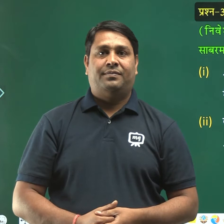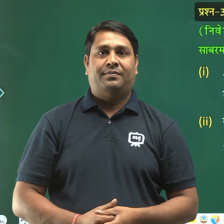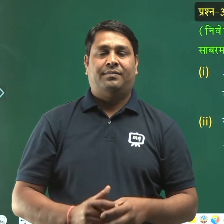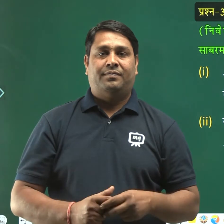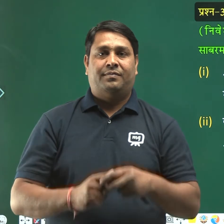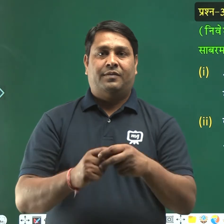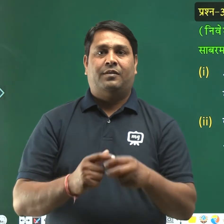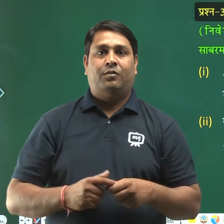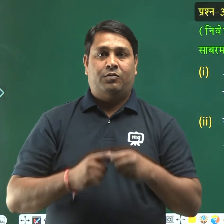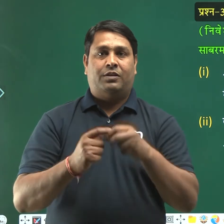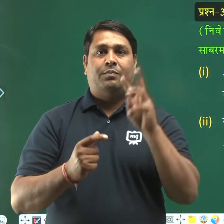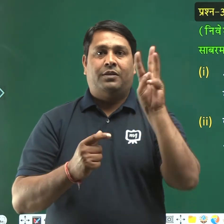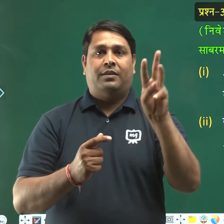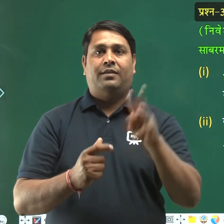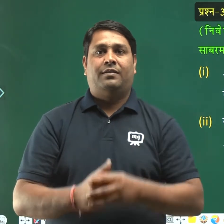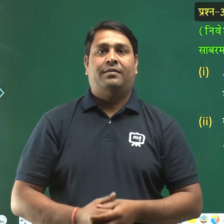प्रश्न नंबर 3,